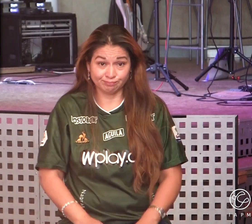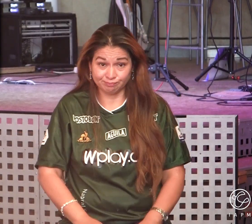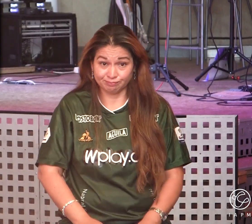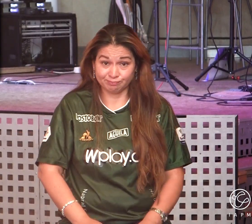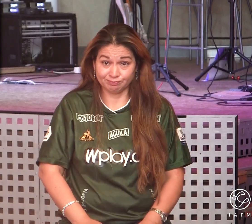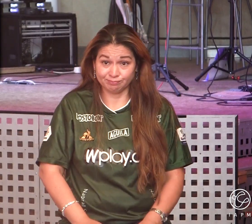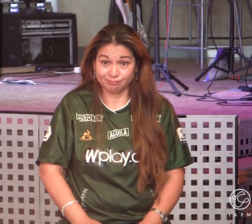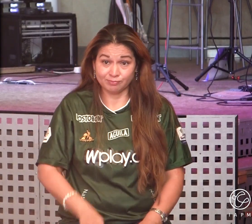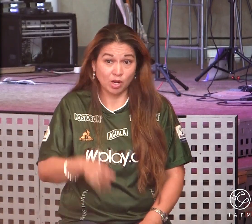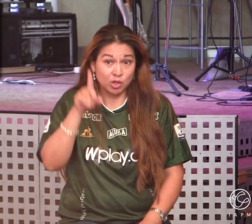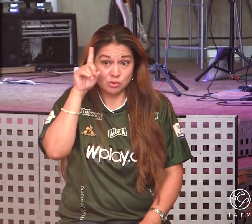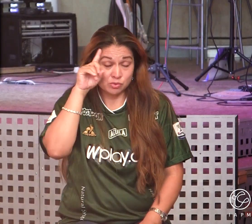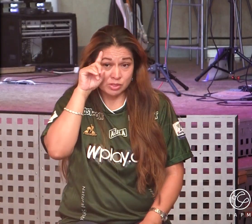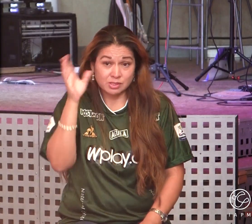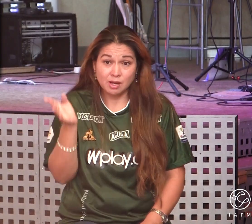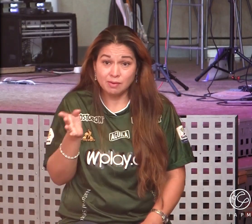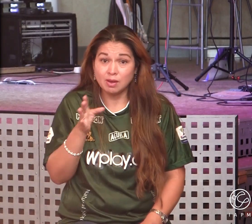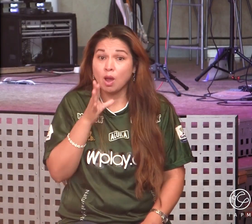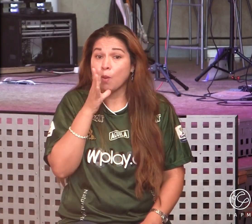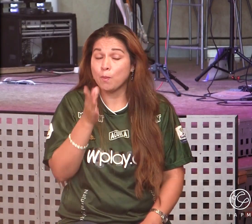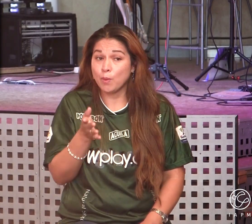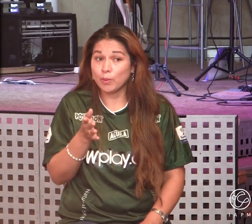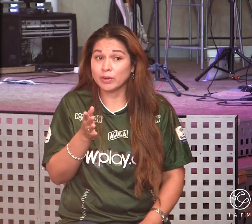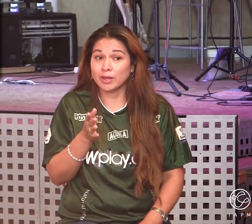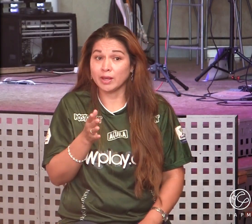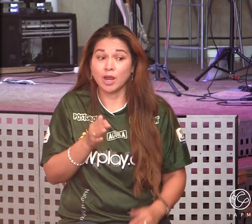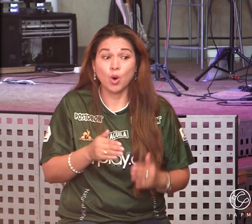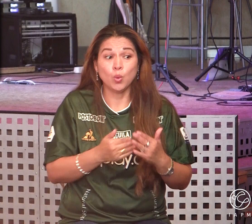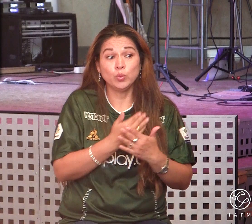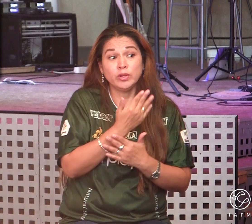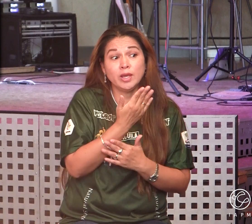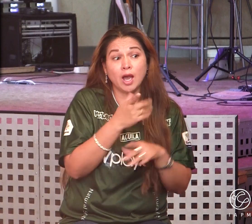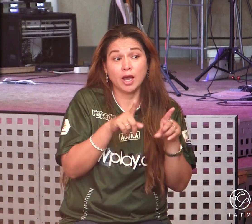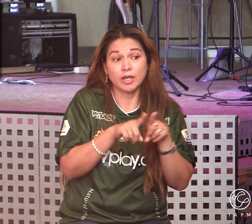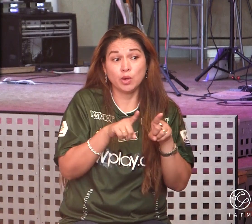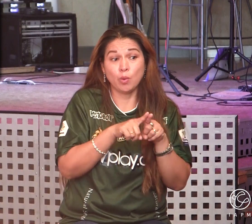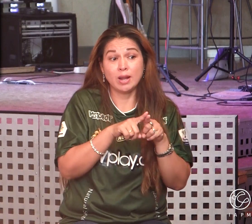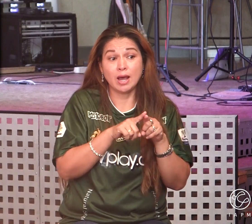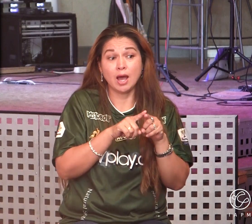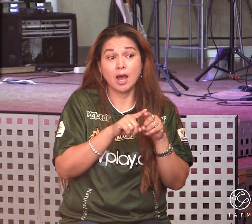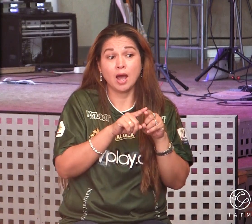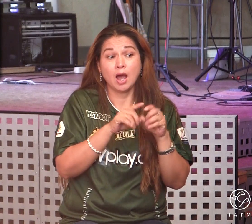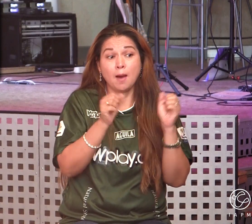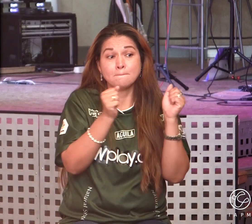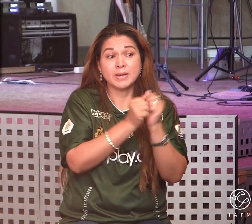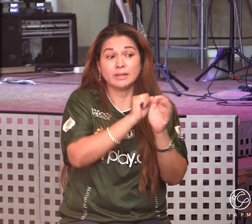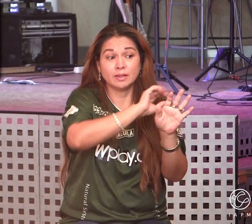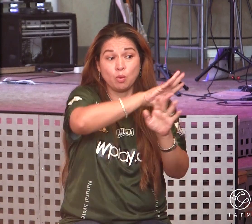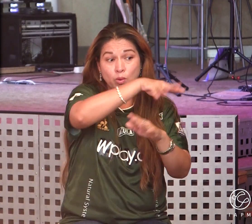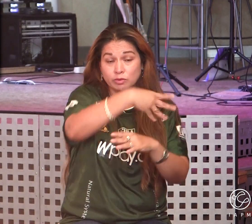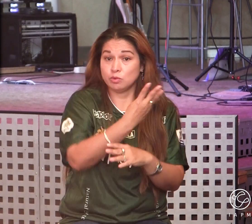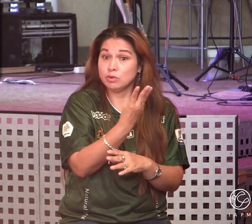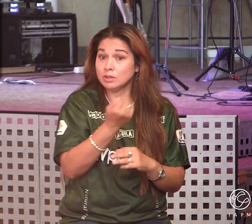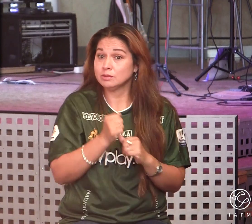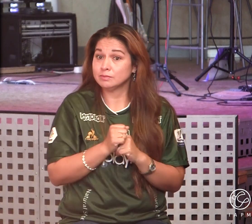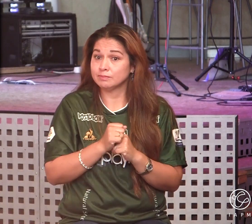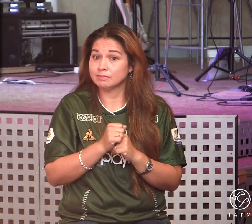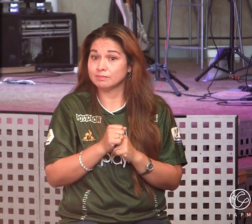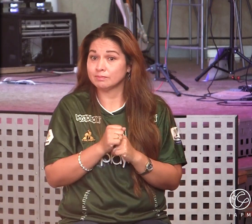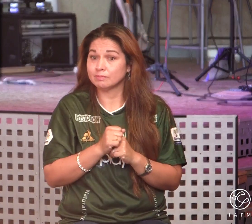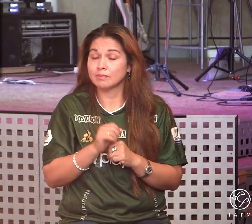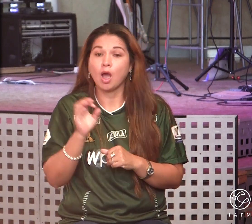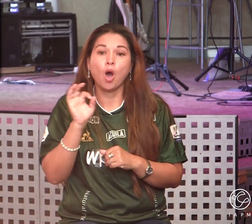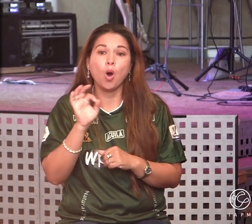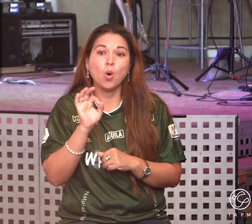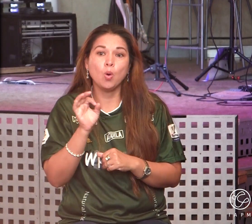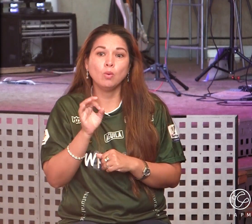así que no sé si de pronto algunos de esos días equivaldrían para nosotros a un tiempo demasiado largo. Es posible, no es